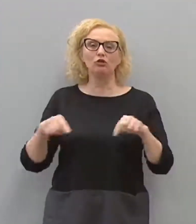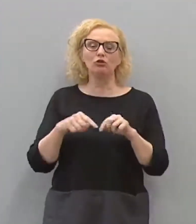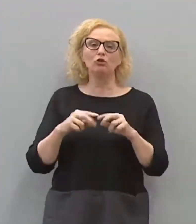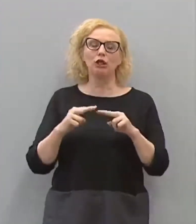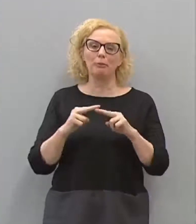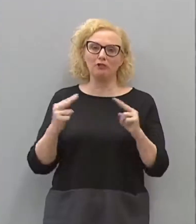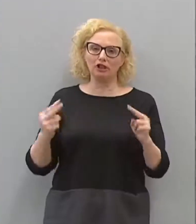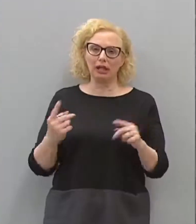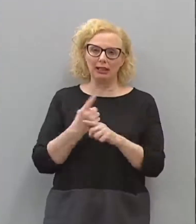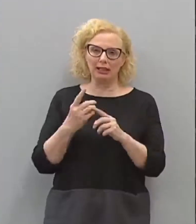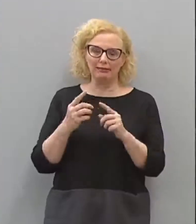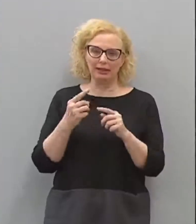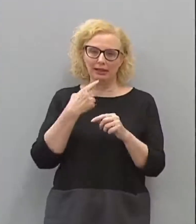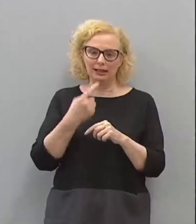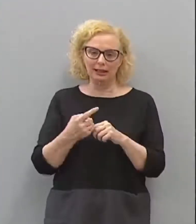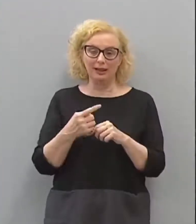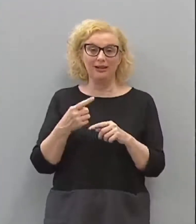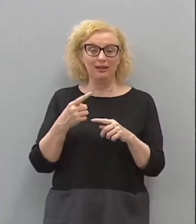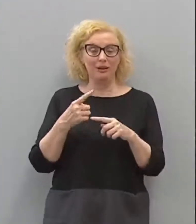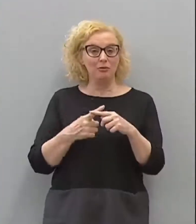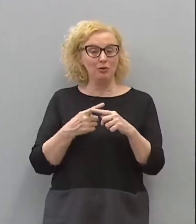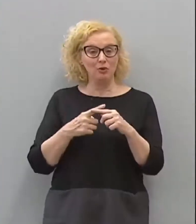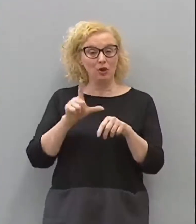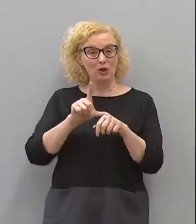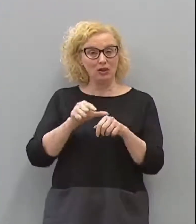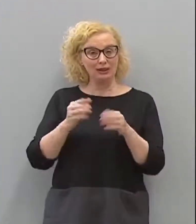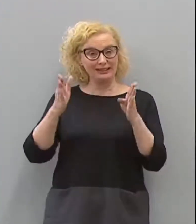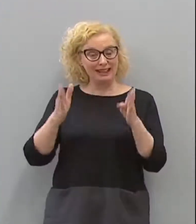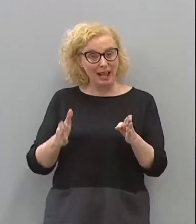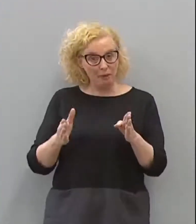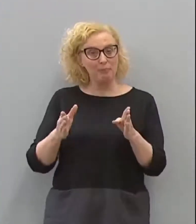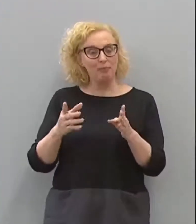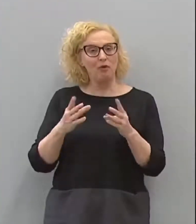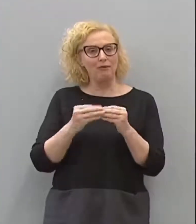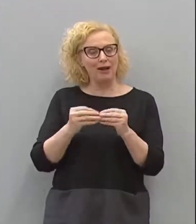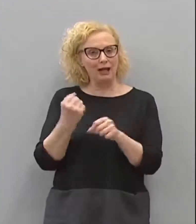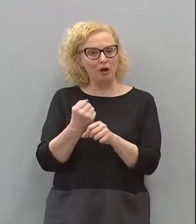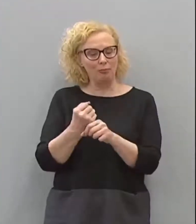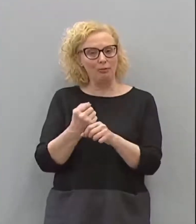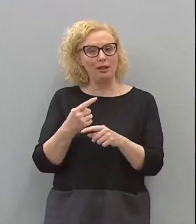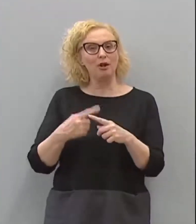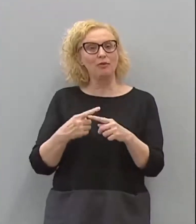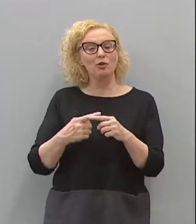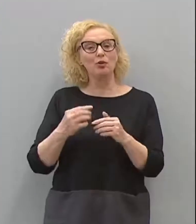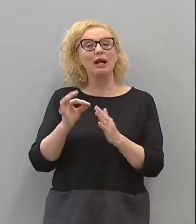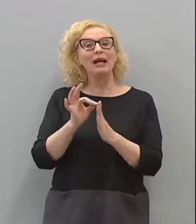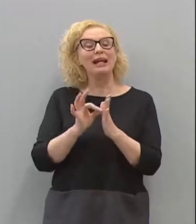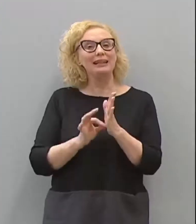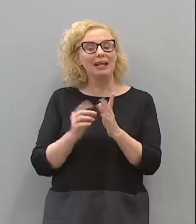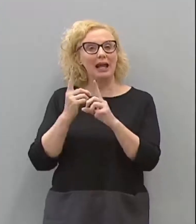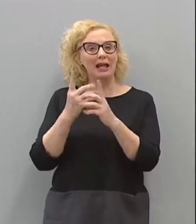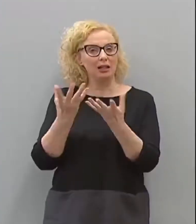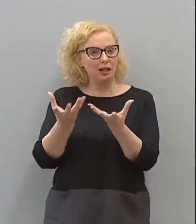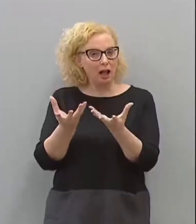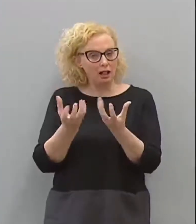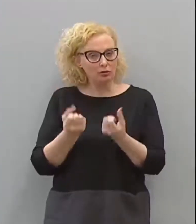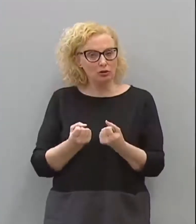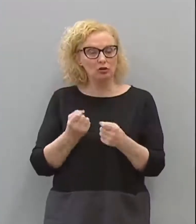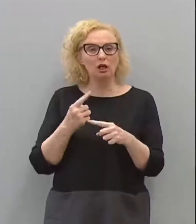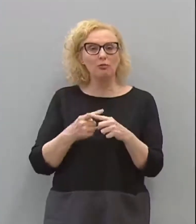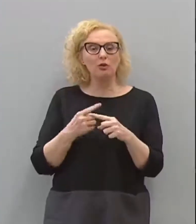ottenere ai tempi di realizzazione dell'opera ai criteri di aggiudicazione alla procedura da scegliere in relazione